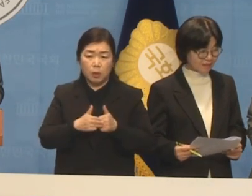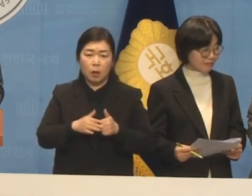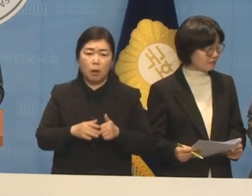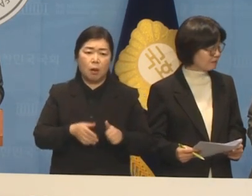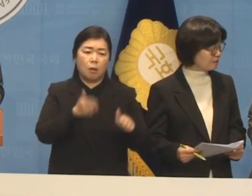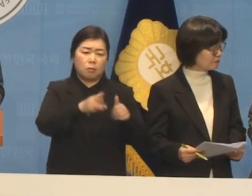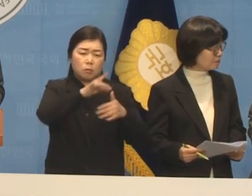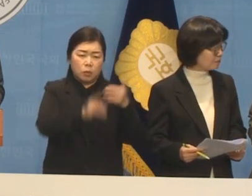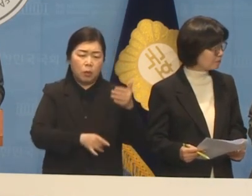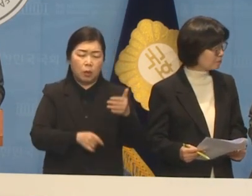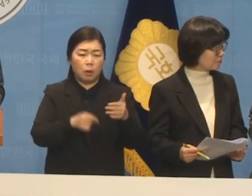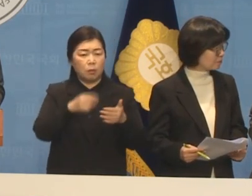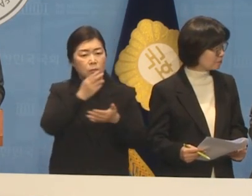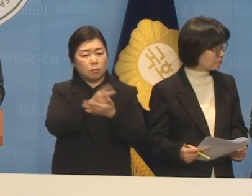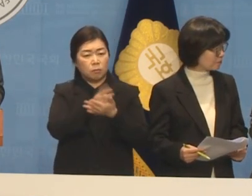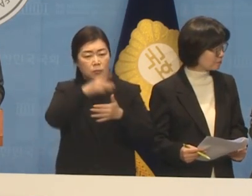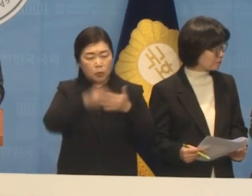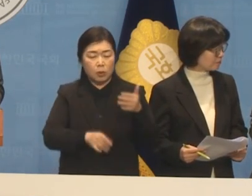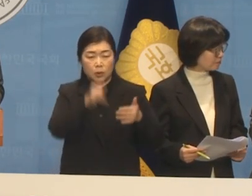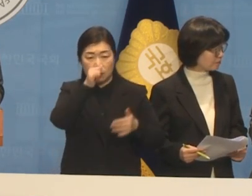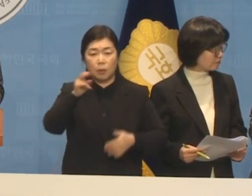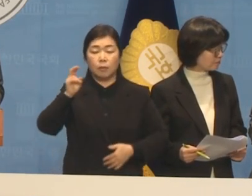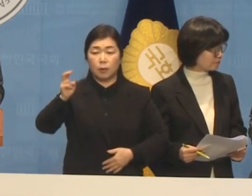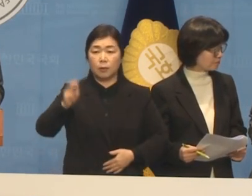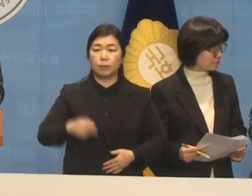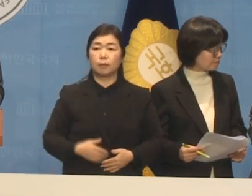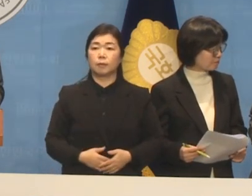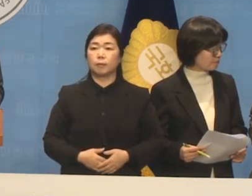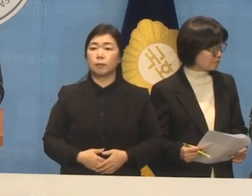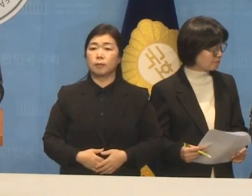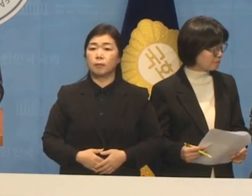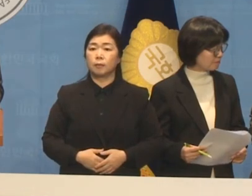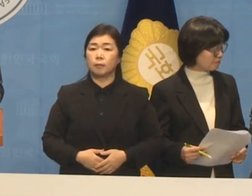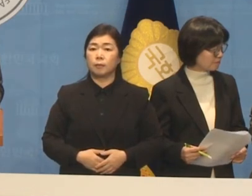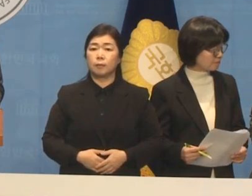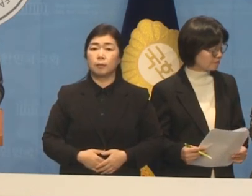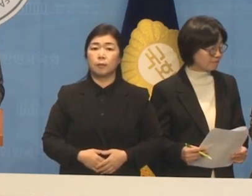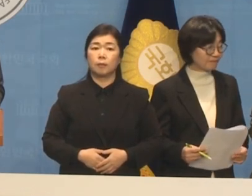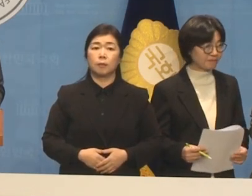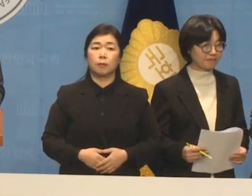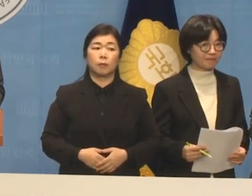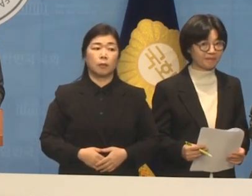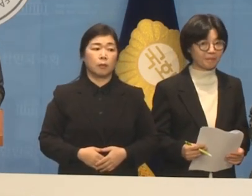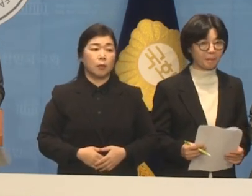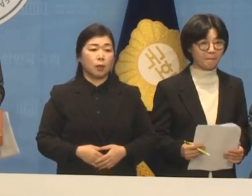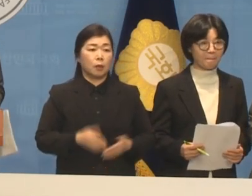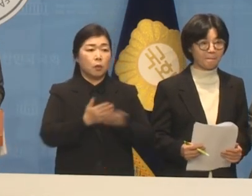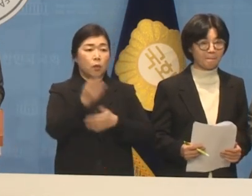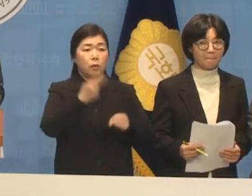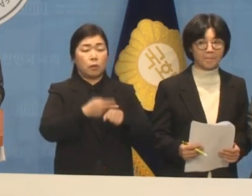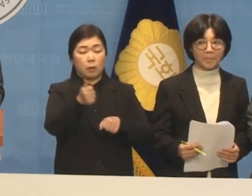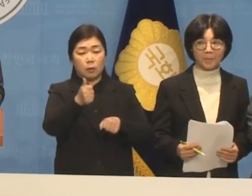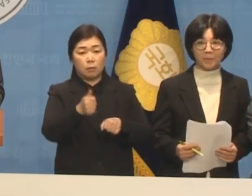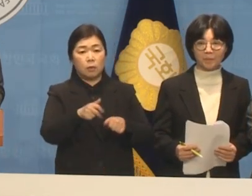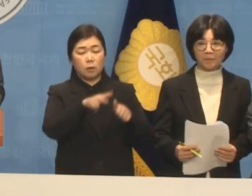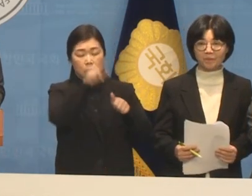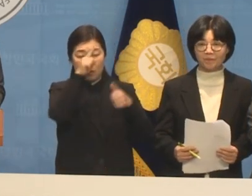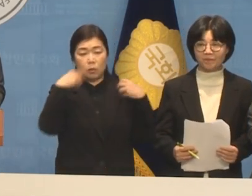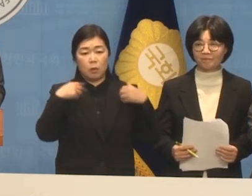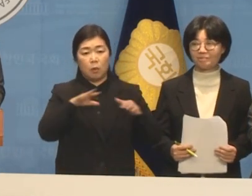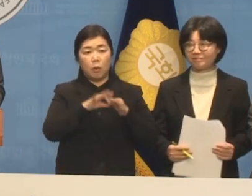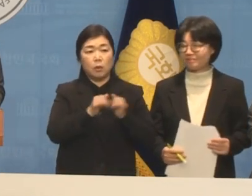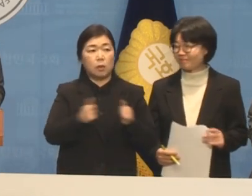요구 조건 등이 있을 것으로 잘 알고 계시지 않습니까? 전공의 선생님들과 정부 관계자